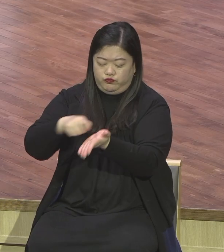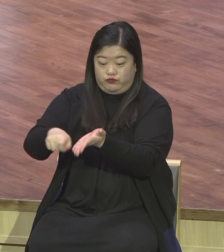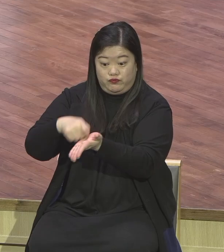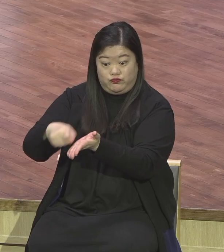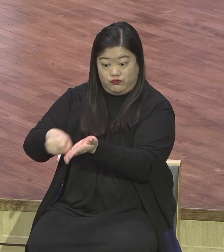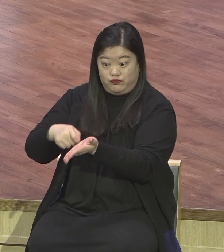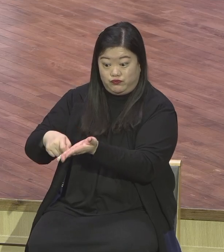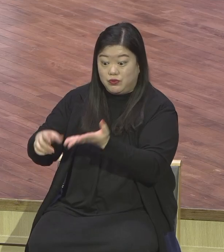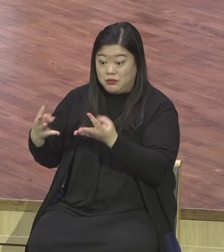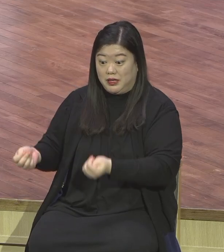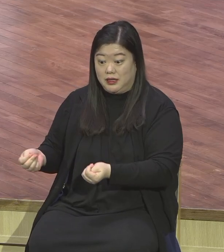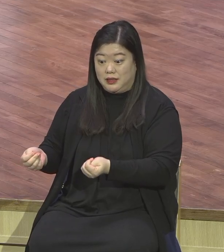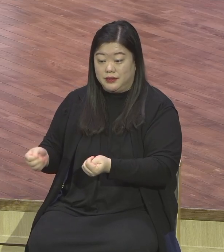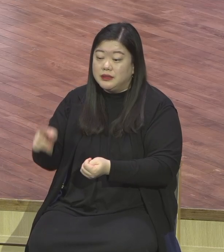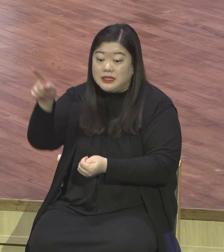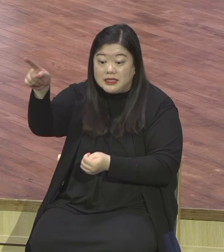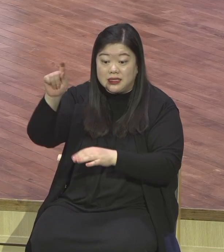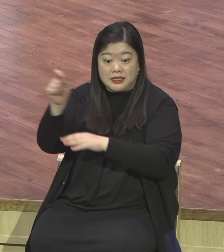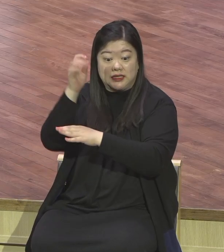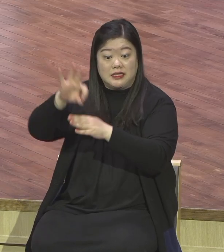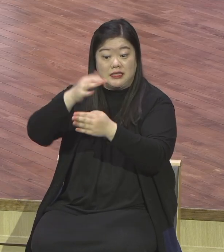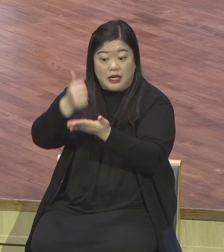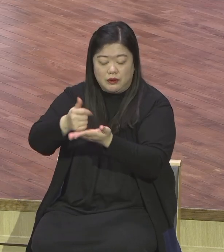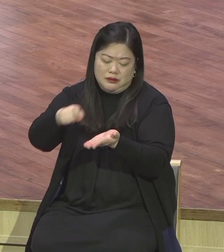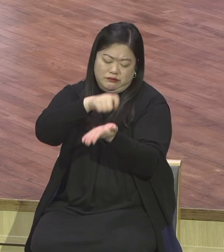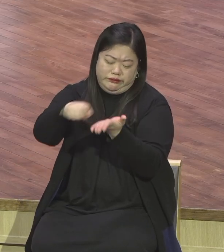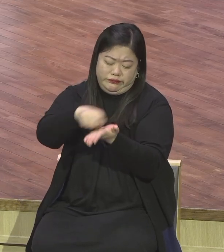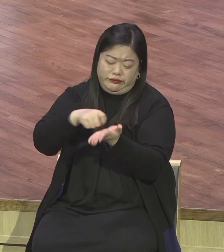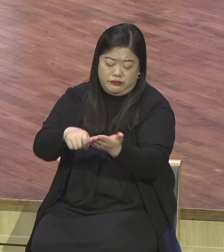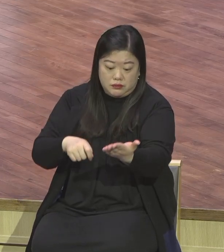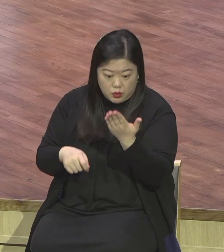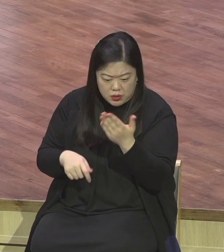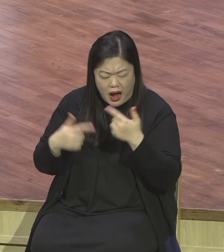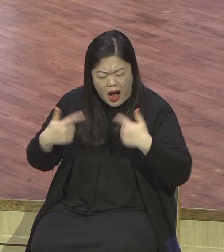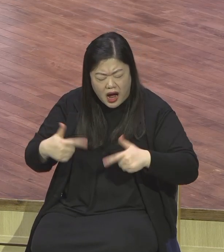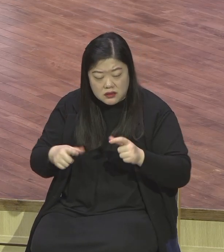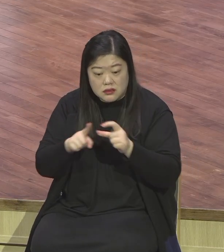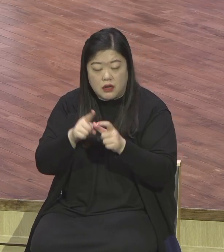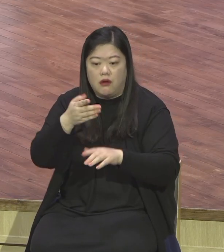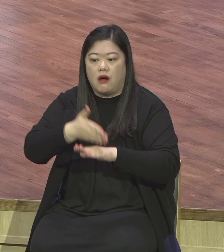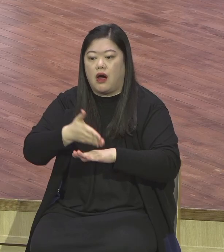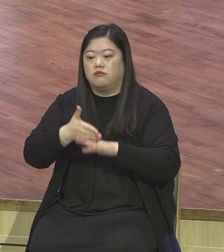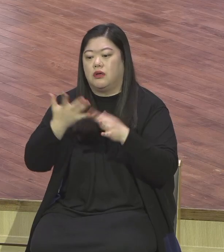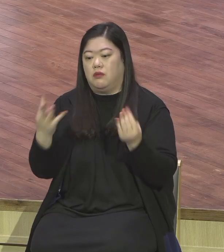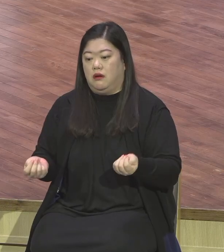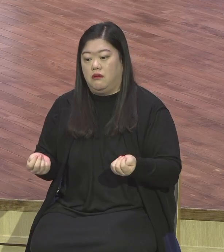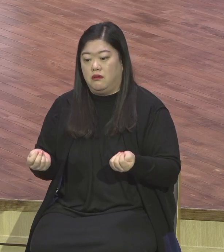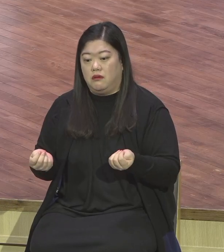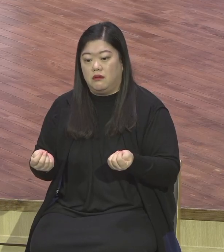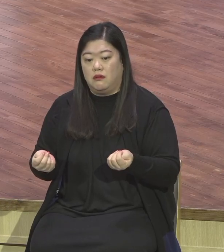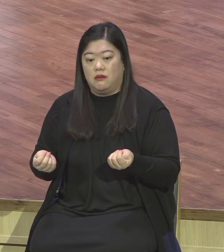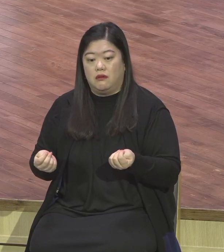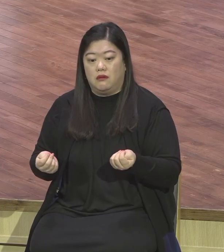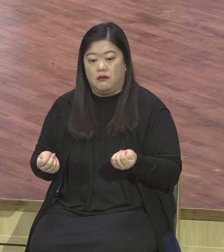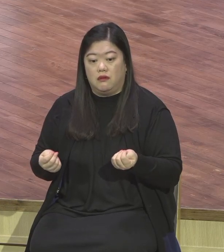시편을 보면 특징이 뭐냐 감사가 넘쳐요 감사가 감사가 넘친다고요